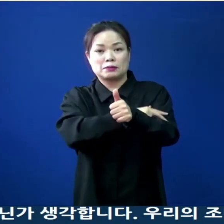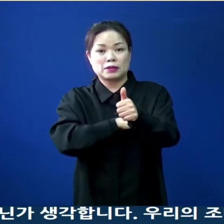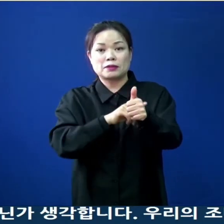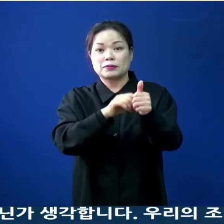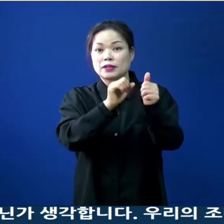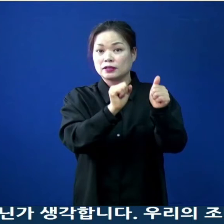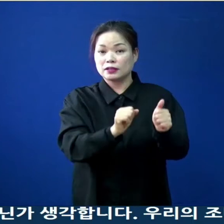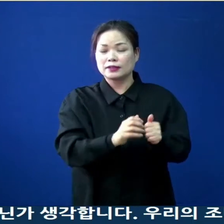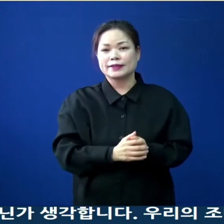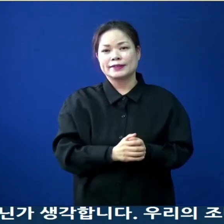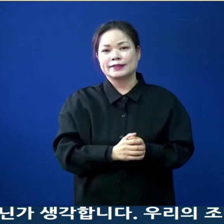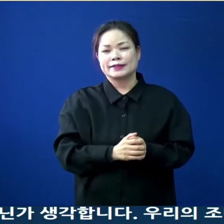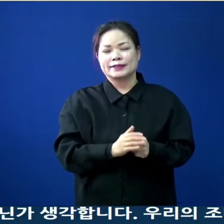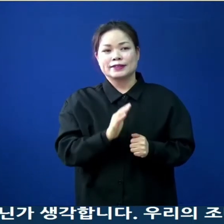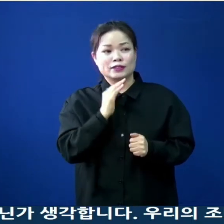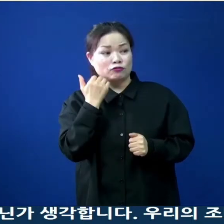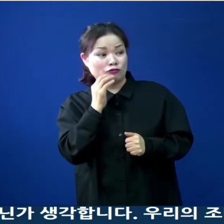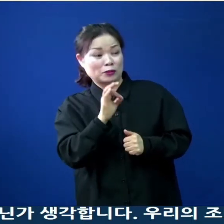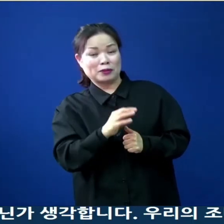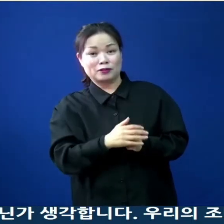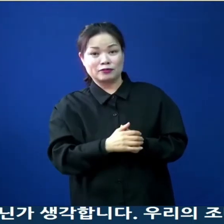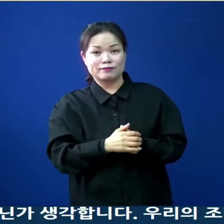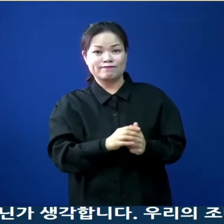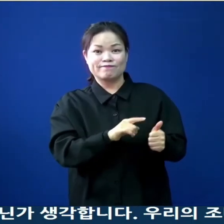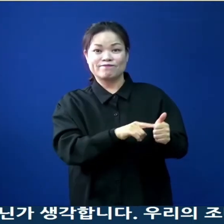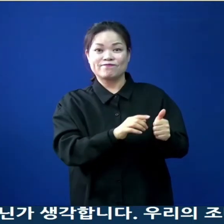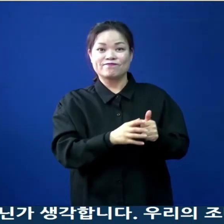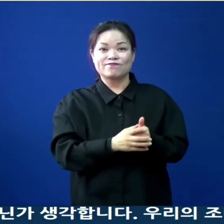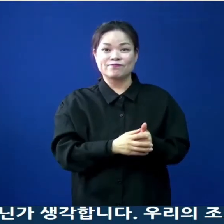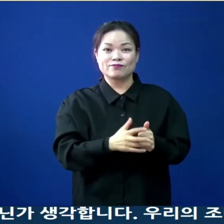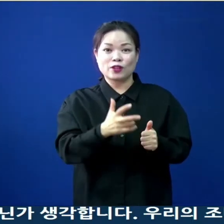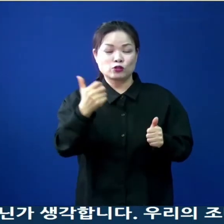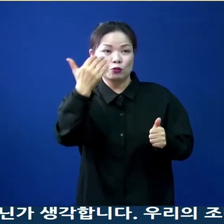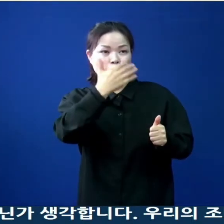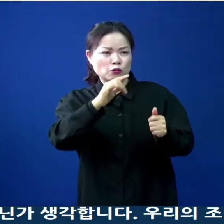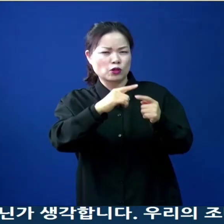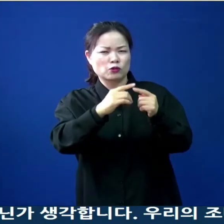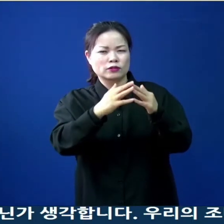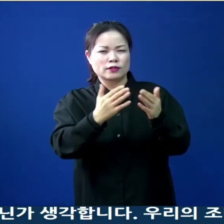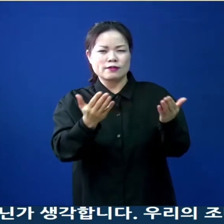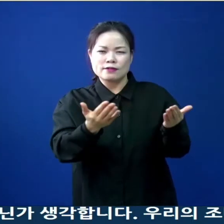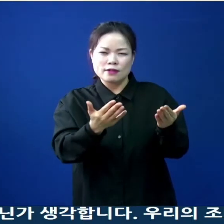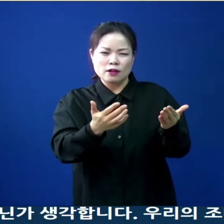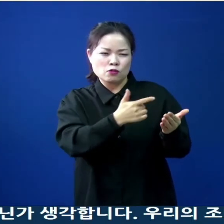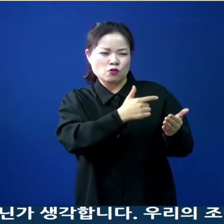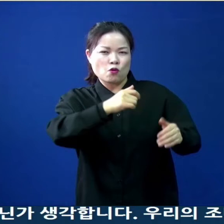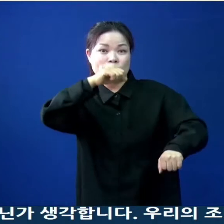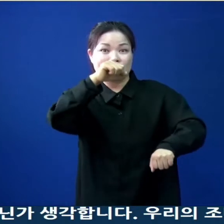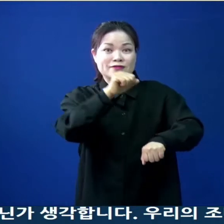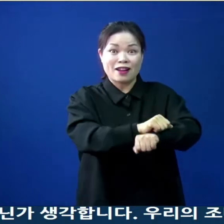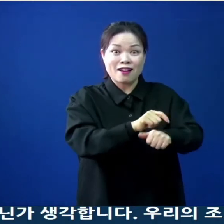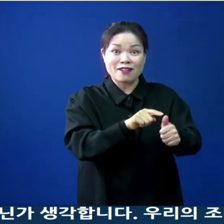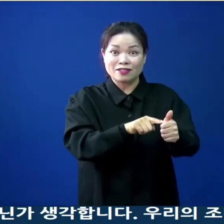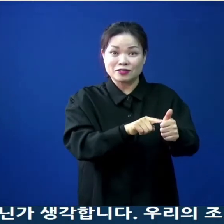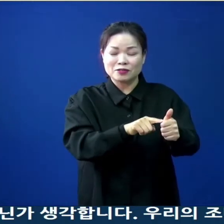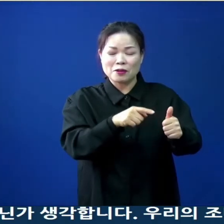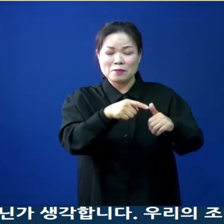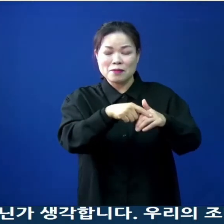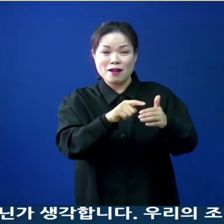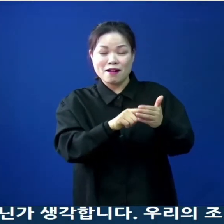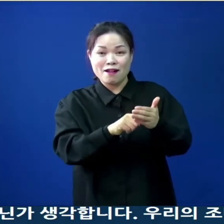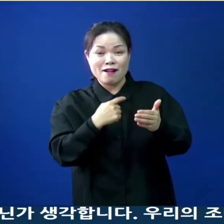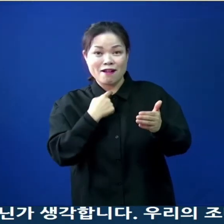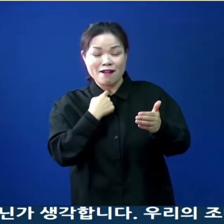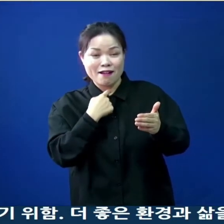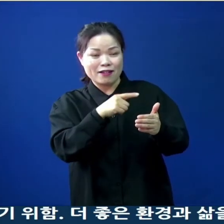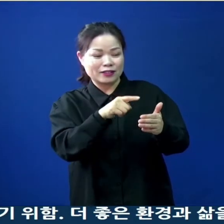계셨습니다. 정말 누가 봐도 이분은 주의 몸된 교회에서 사역을 하면 너무너무 잘하겠다라는 그런 마음이 들어서